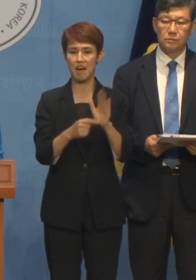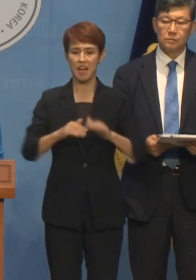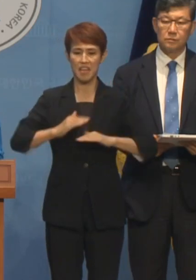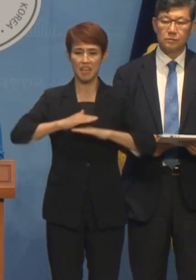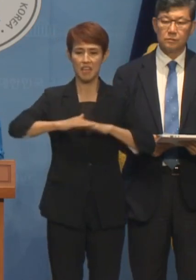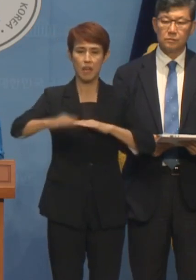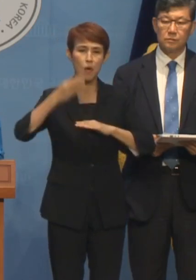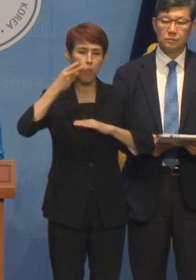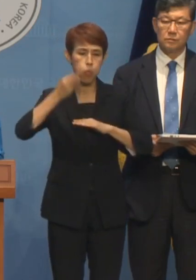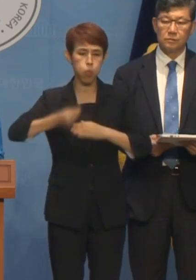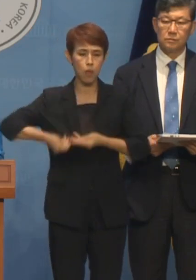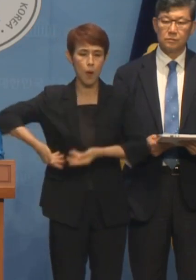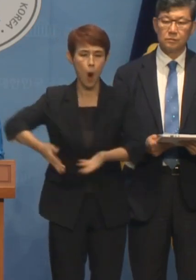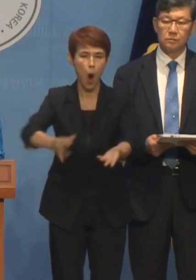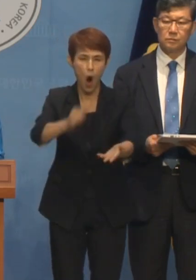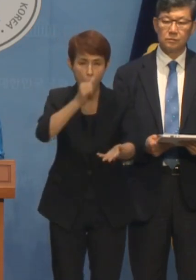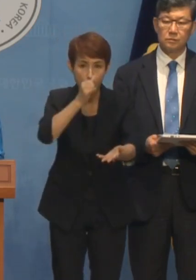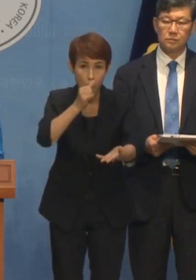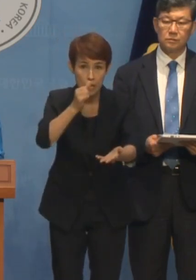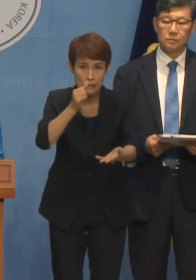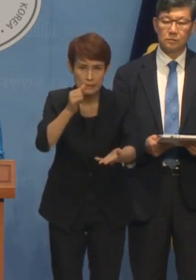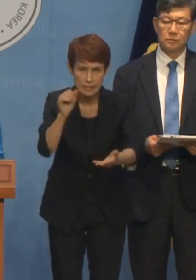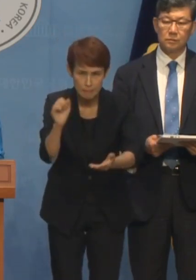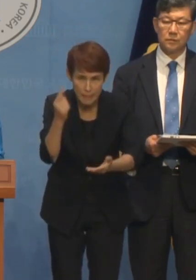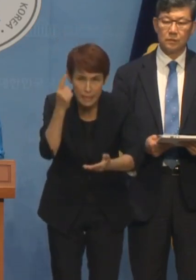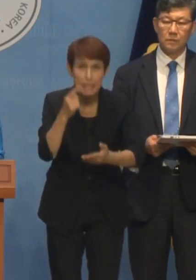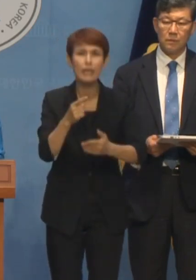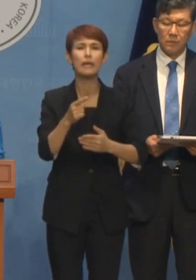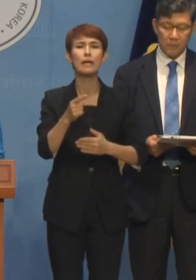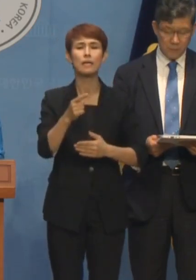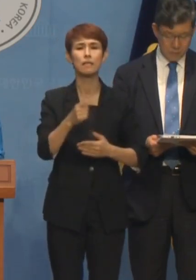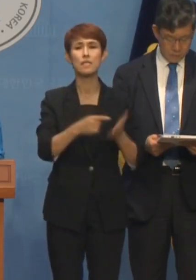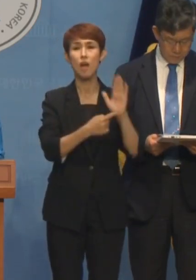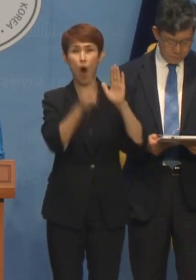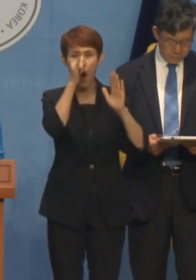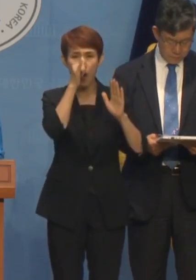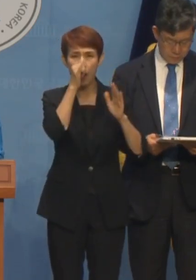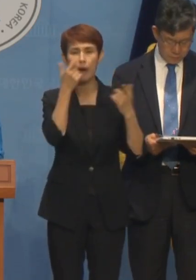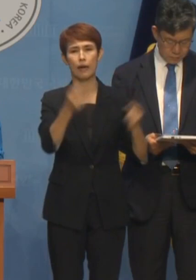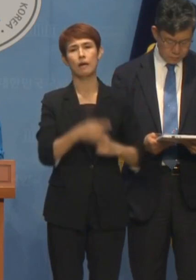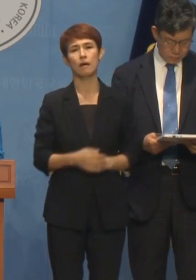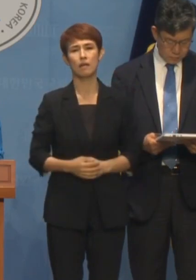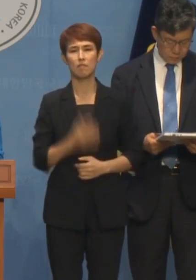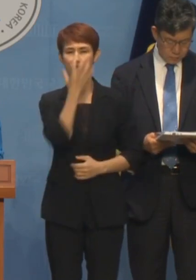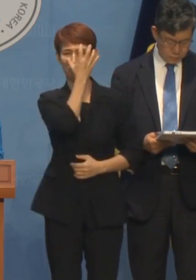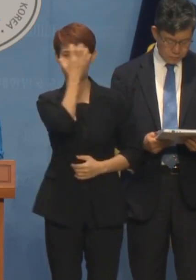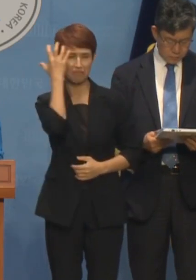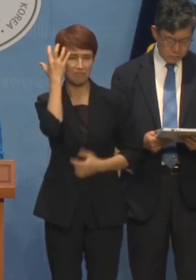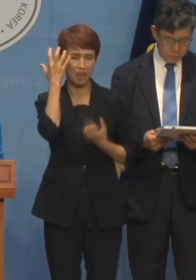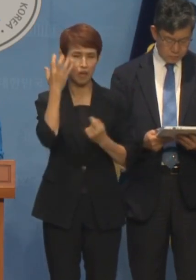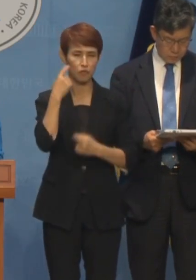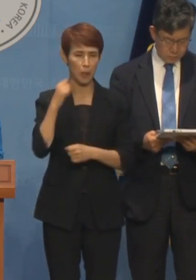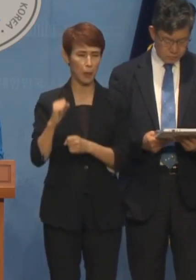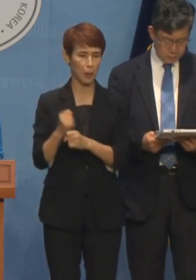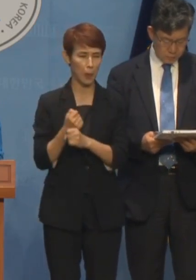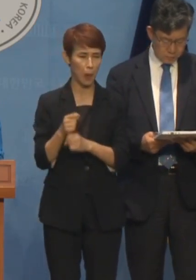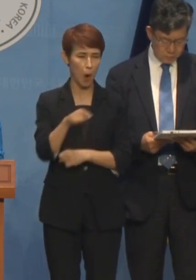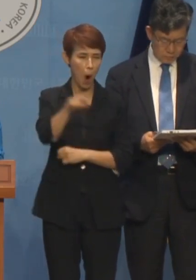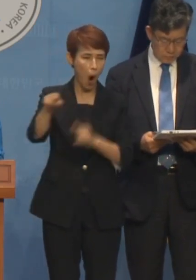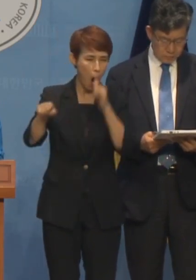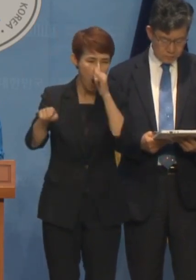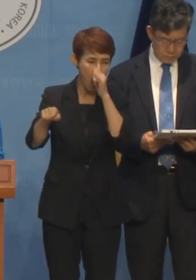뿌렸다는 것에 근거했을 가능성이 큽니다. 각시탈 운운하며 불순 세력 개입을 입에